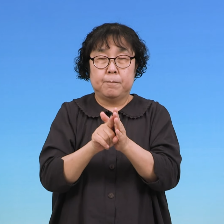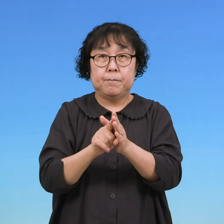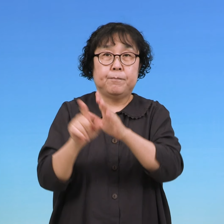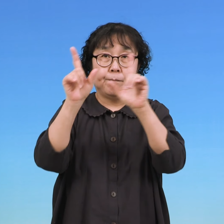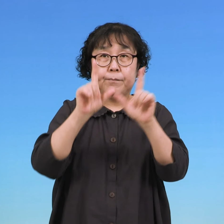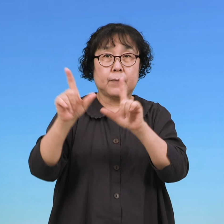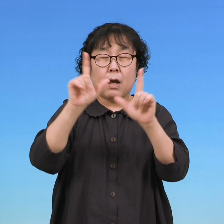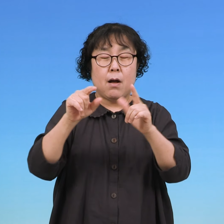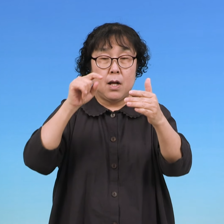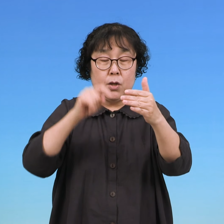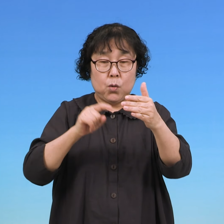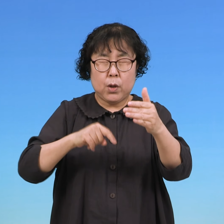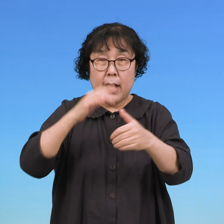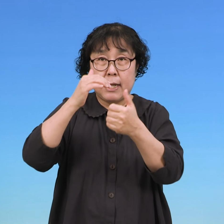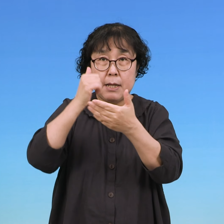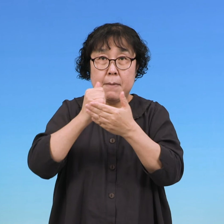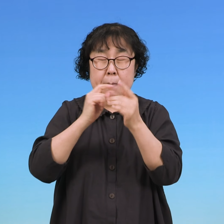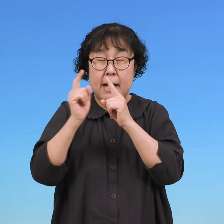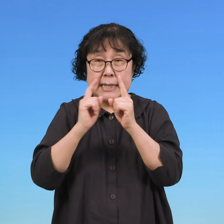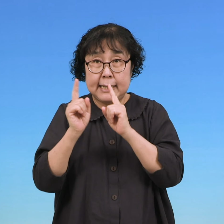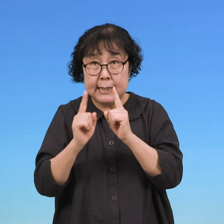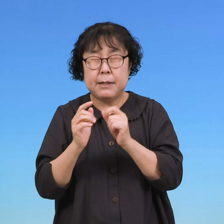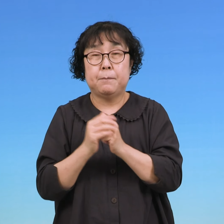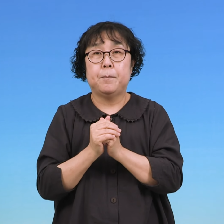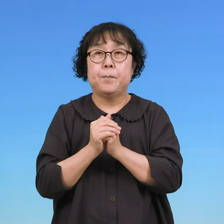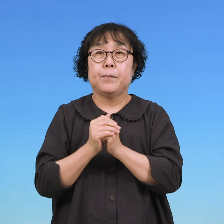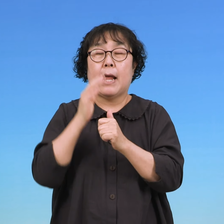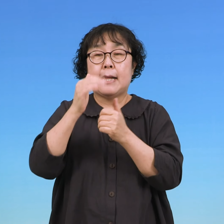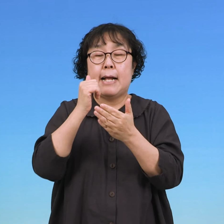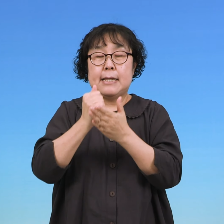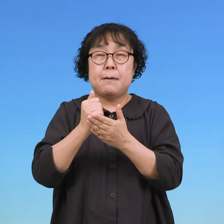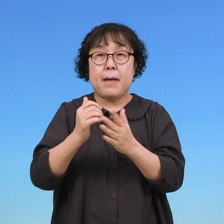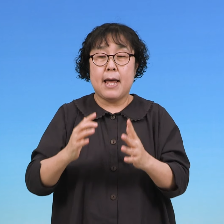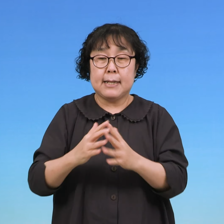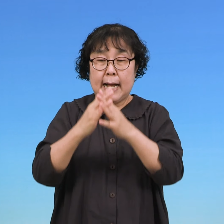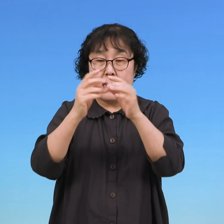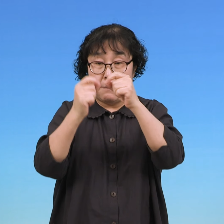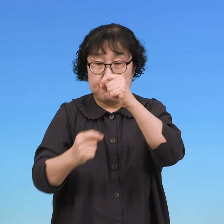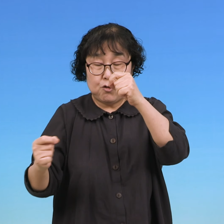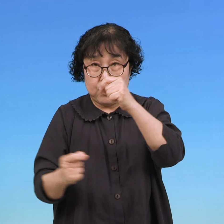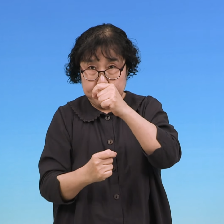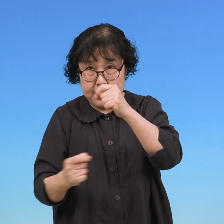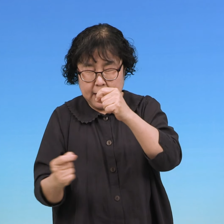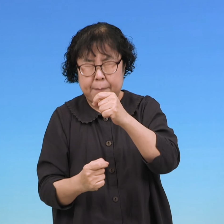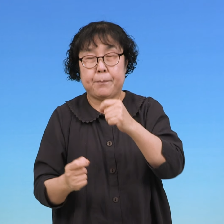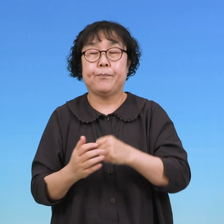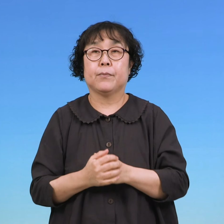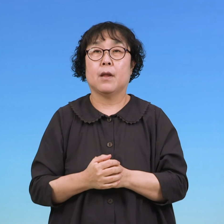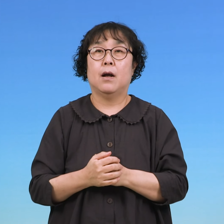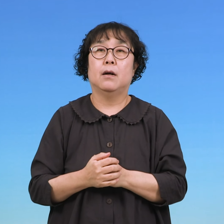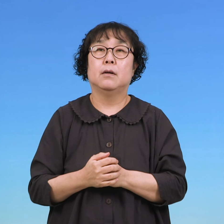이 하나님의 말씀은요, 이 하나님의 다림줄이에요. 기준을 알아야 기준대로 사실 거 아니냐고요.